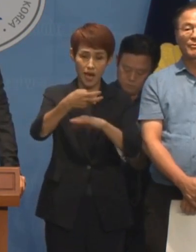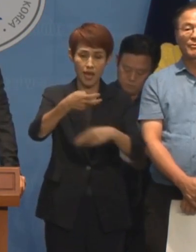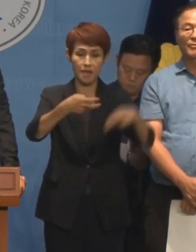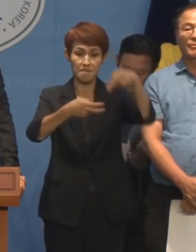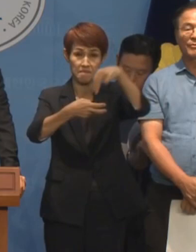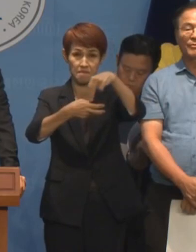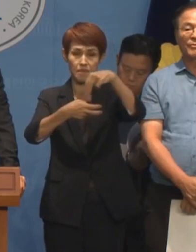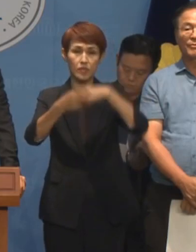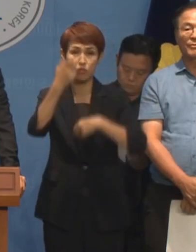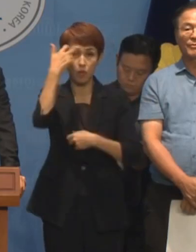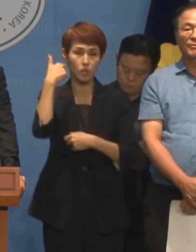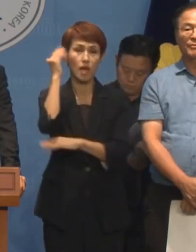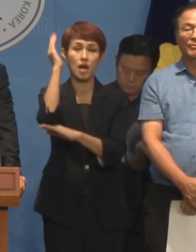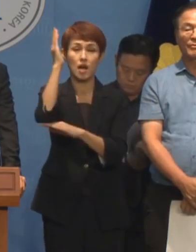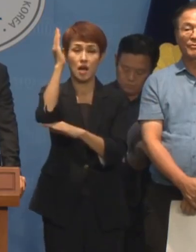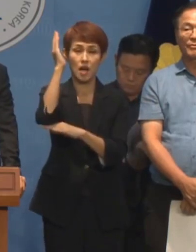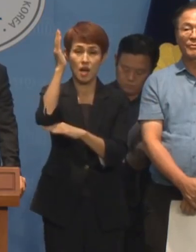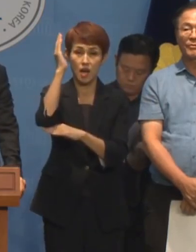당시 유세